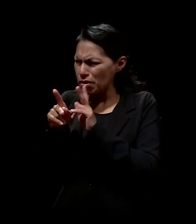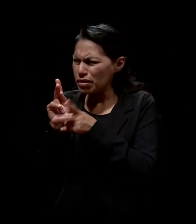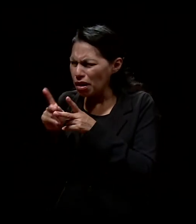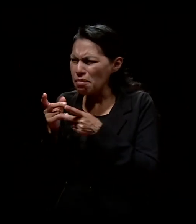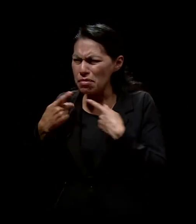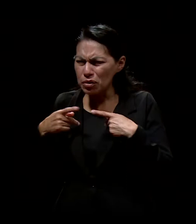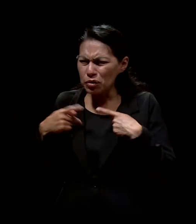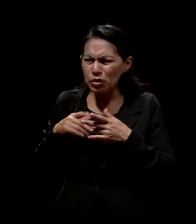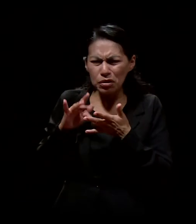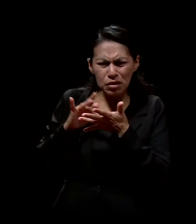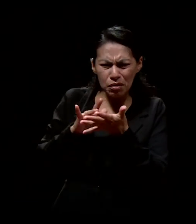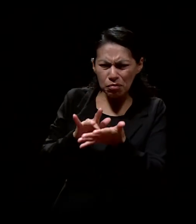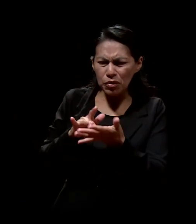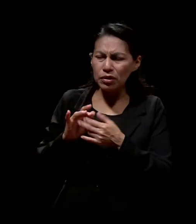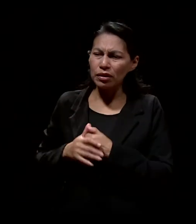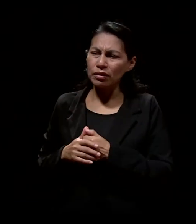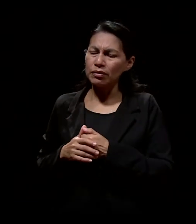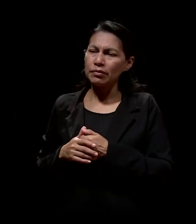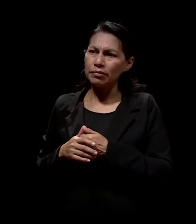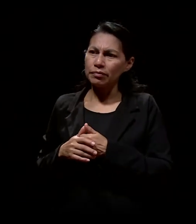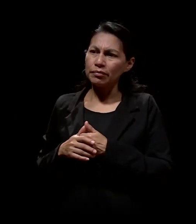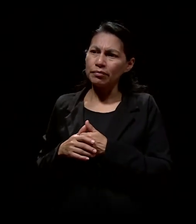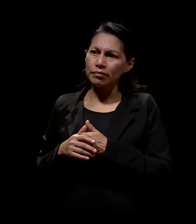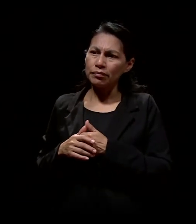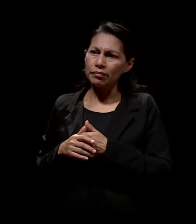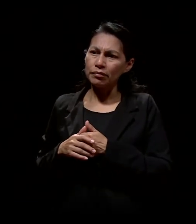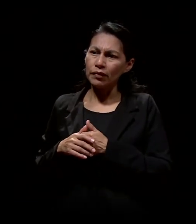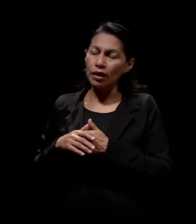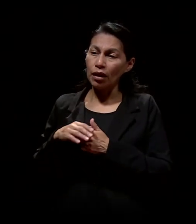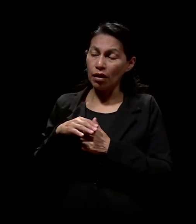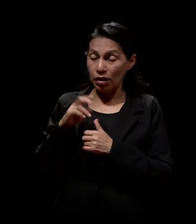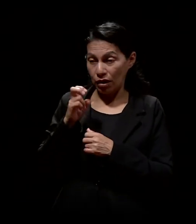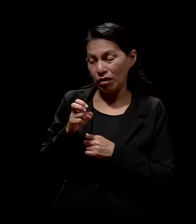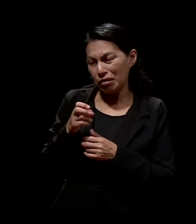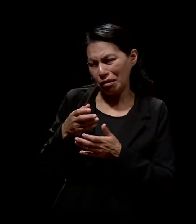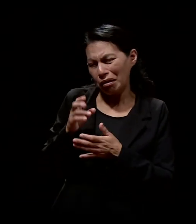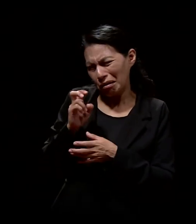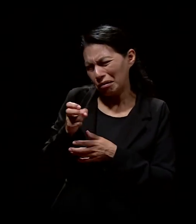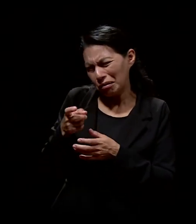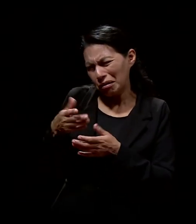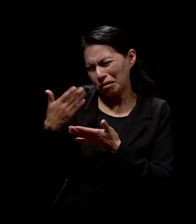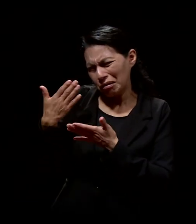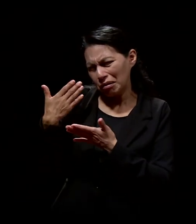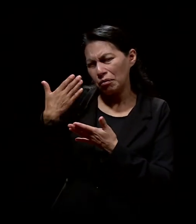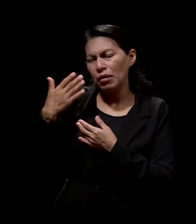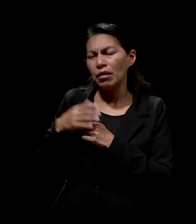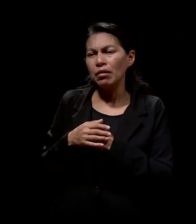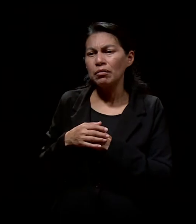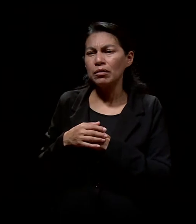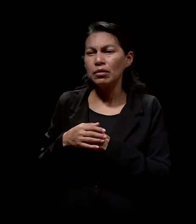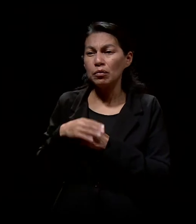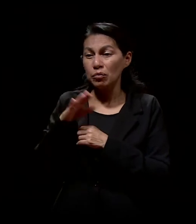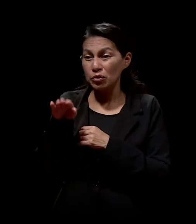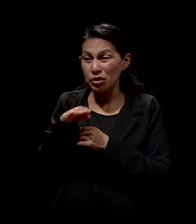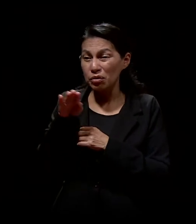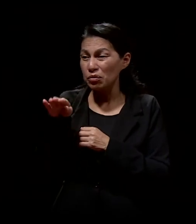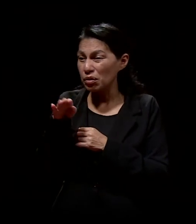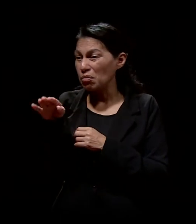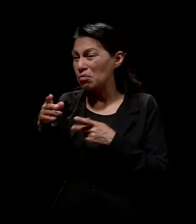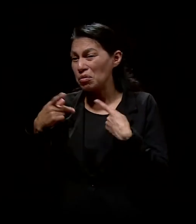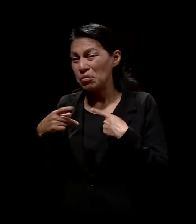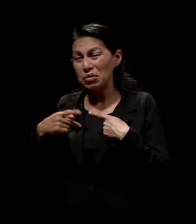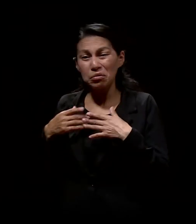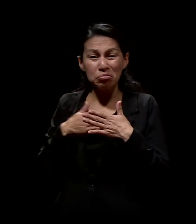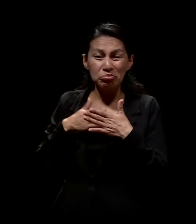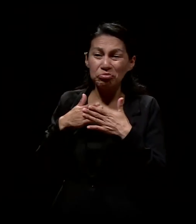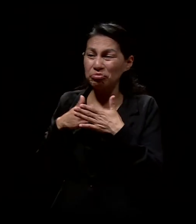para ver que te apoyen y a ver qué forma tienes tú para irte a estudiar. Entonces, buscamos en ese tiempo, cuando yo salí,